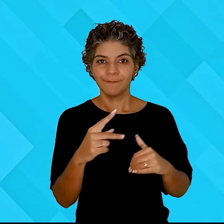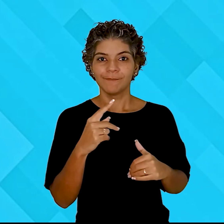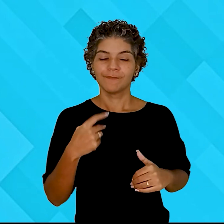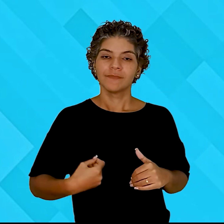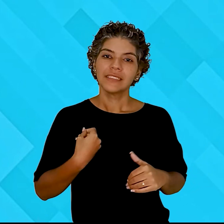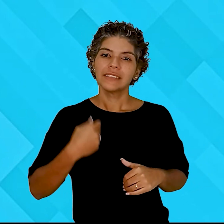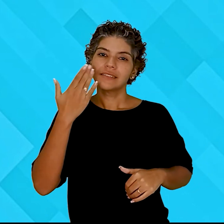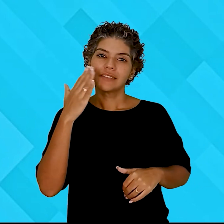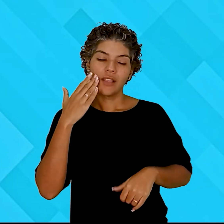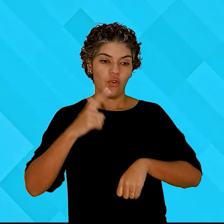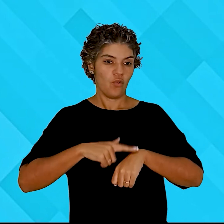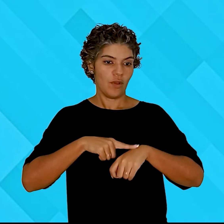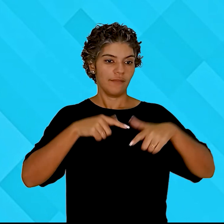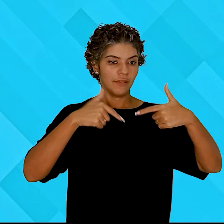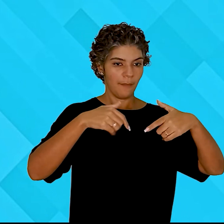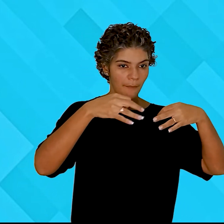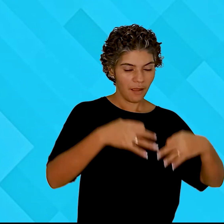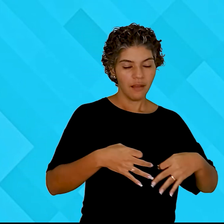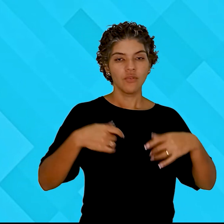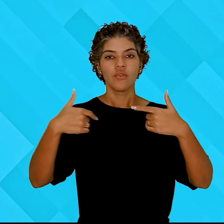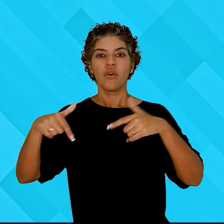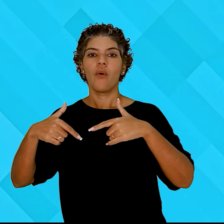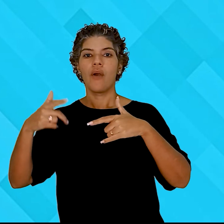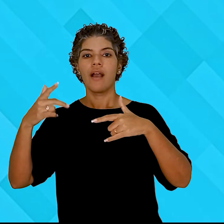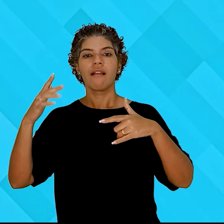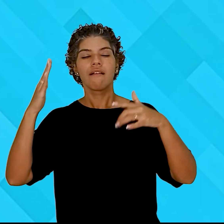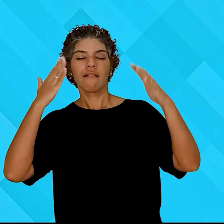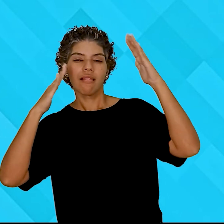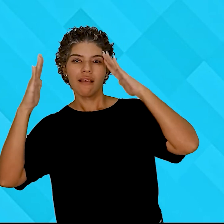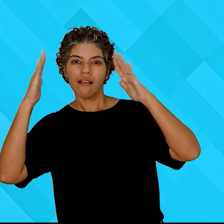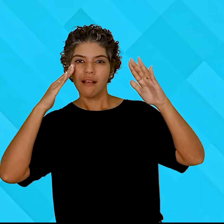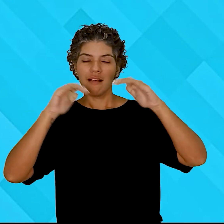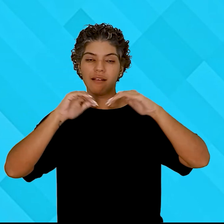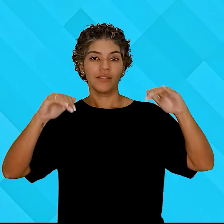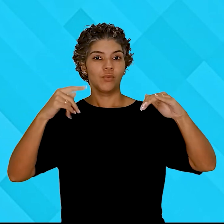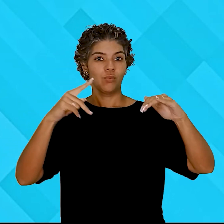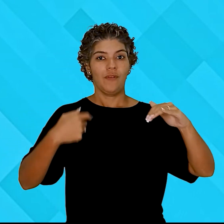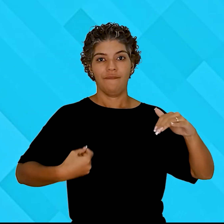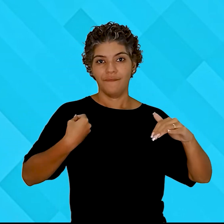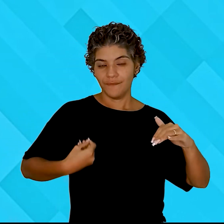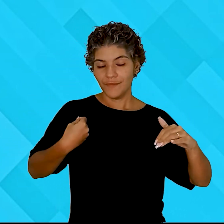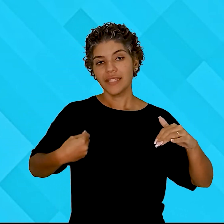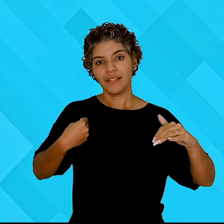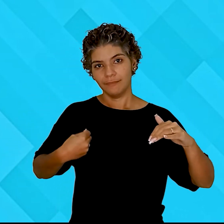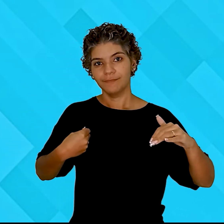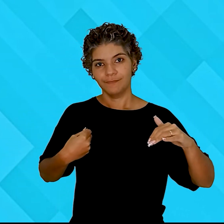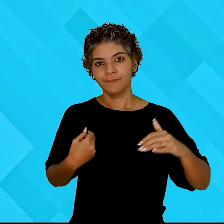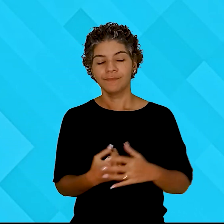trabalho, os outros momentos da sua vida são a hora da sua pessoa física. Senão a gente acaba começando a misturar essas